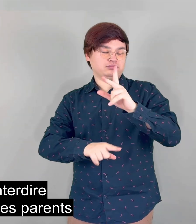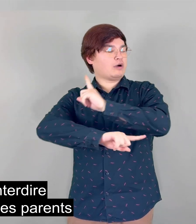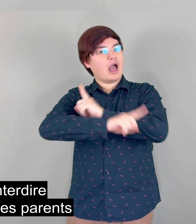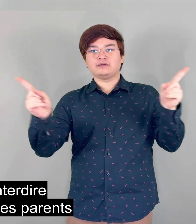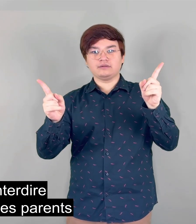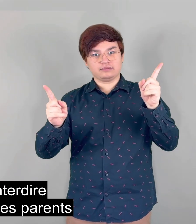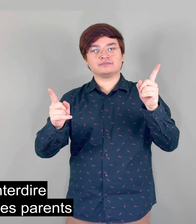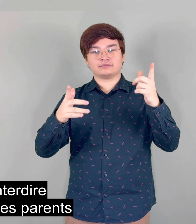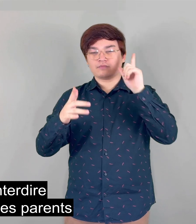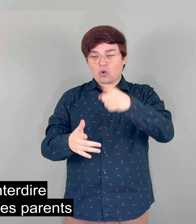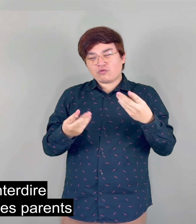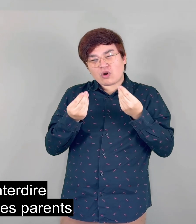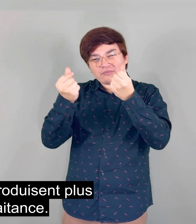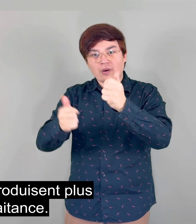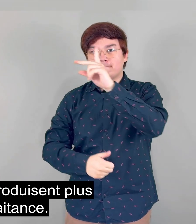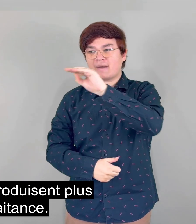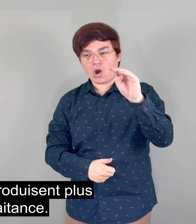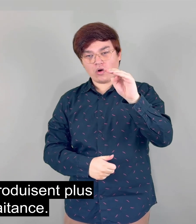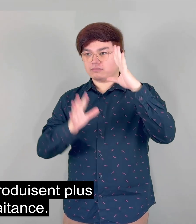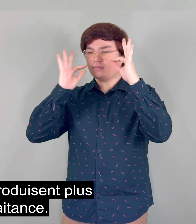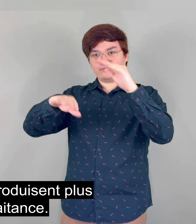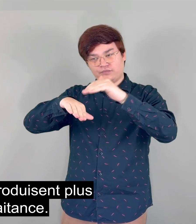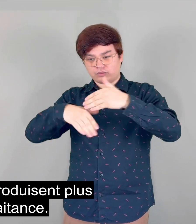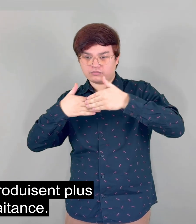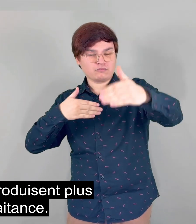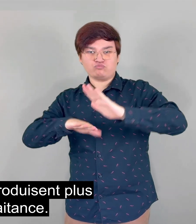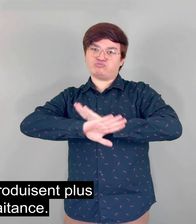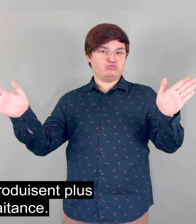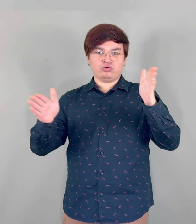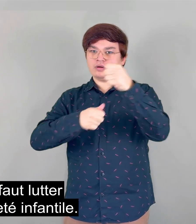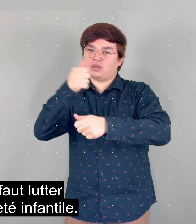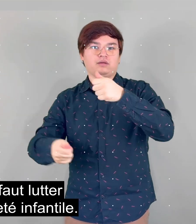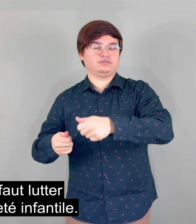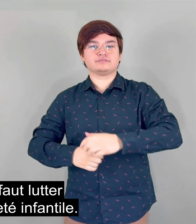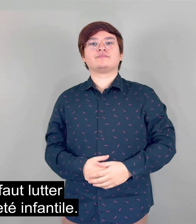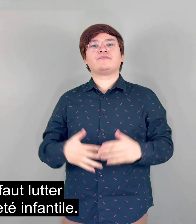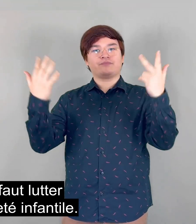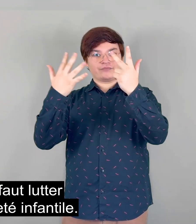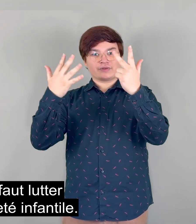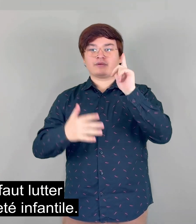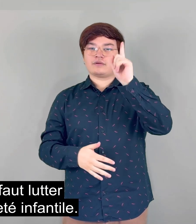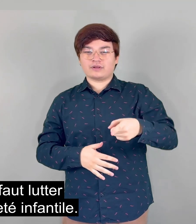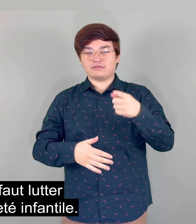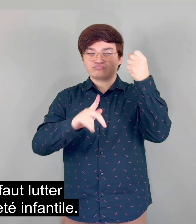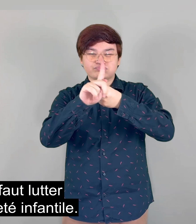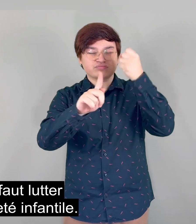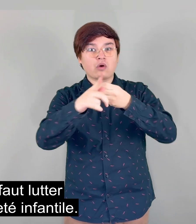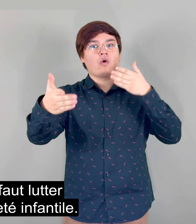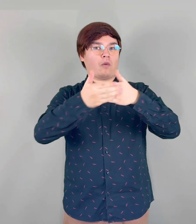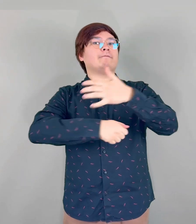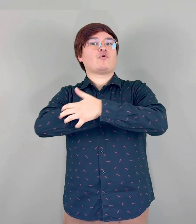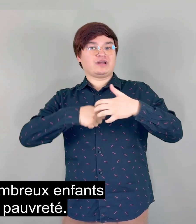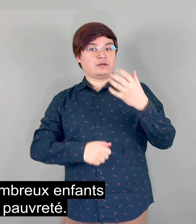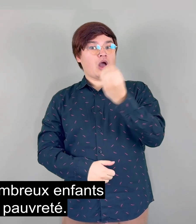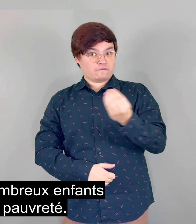les interdire et sensibiliser les parents pour qu'ils ne reproduisent plus cette maltraitance. Point 8. Il faut lutter contre la pauvreté